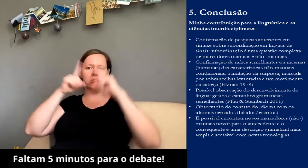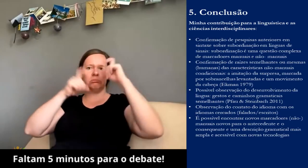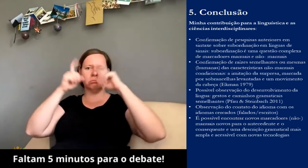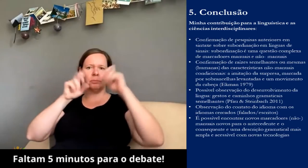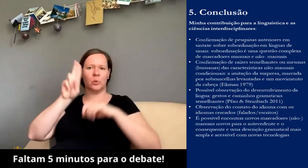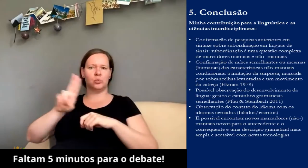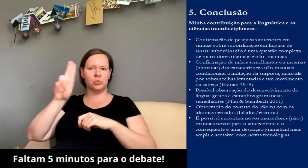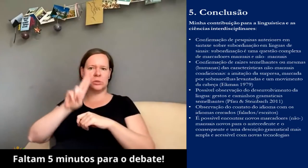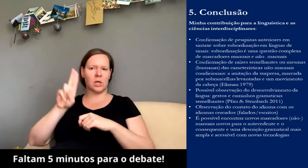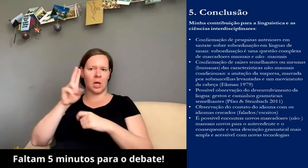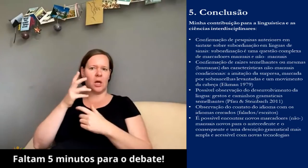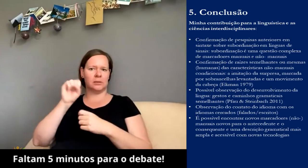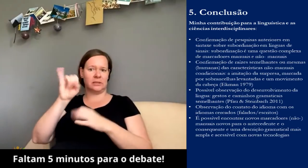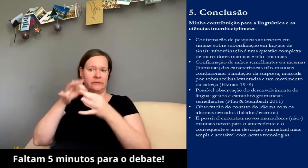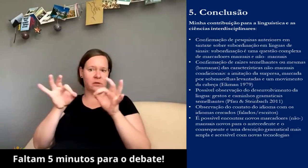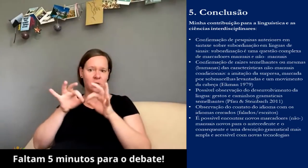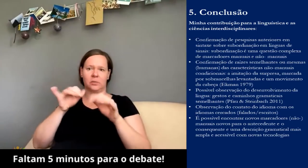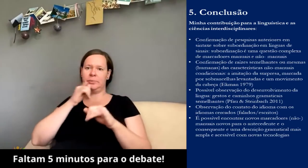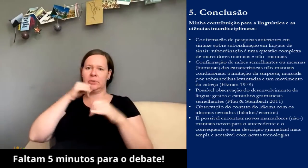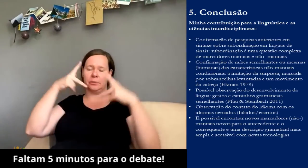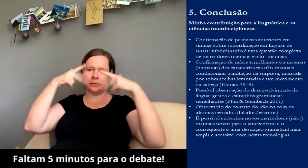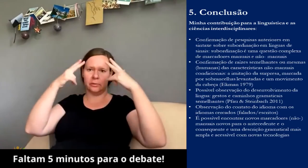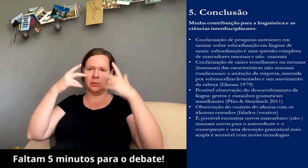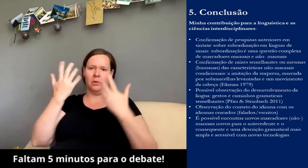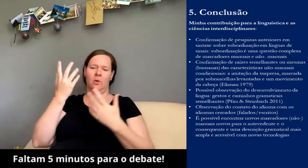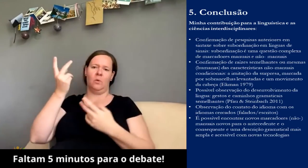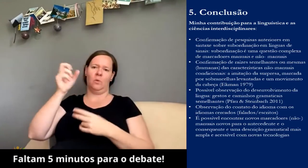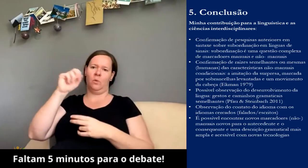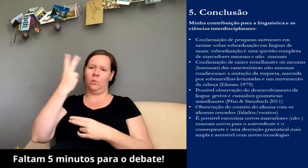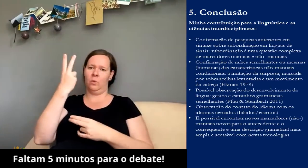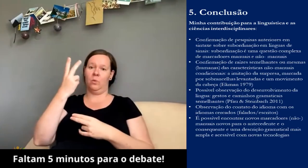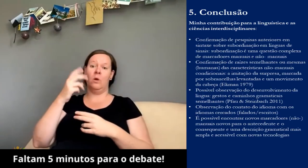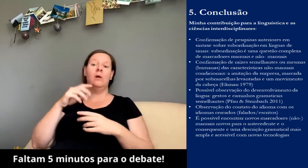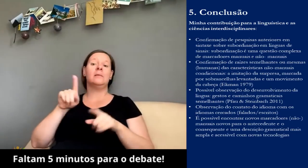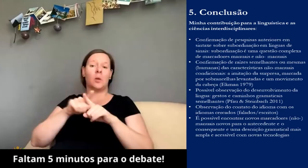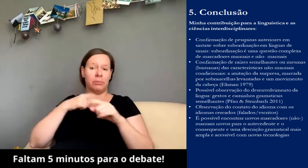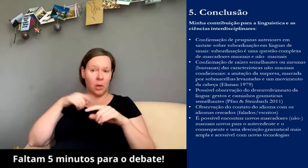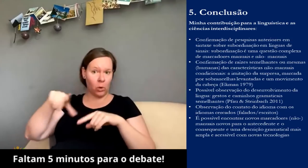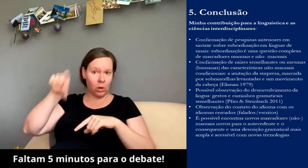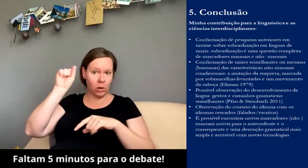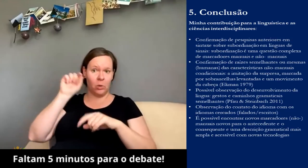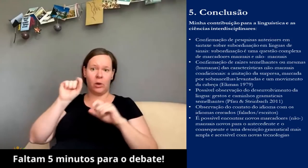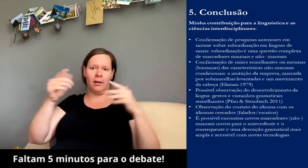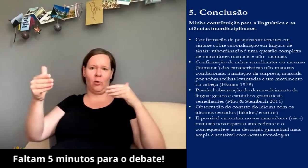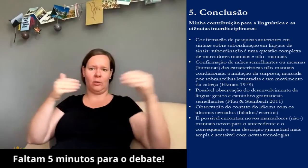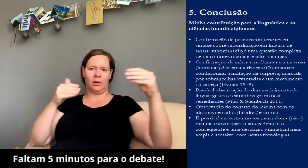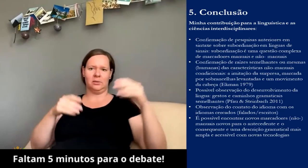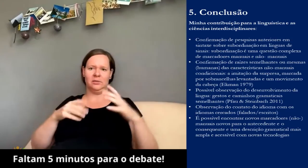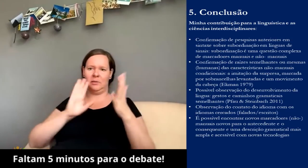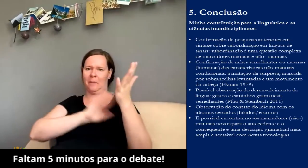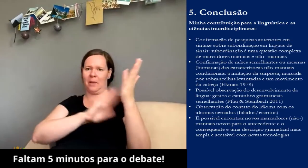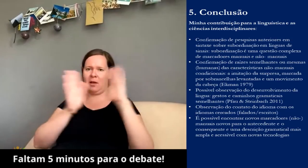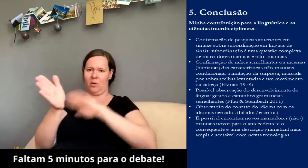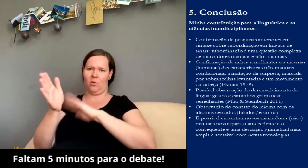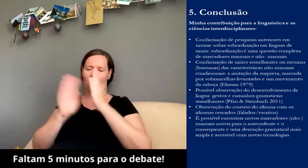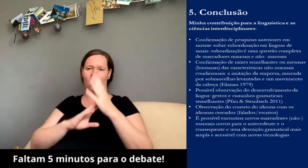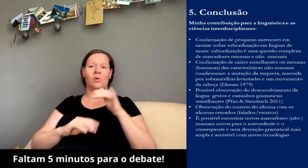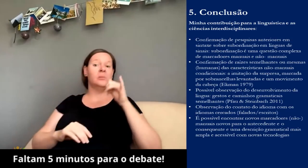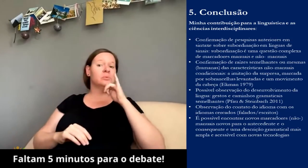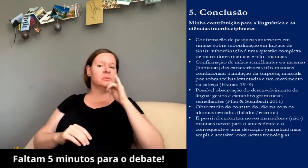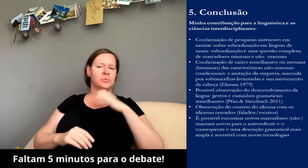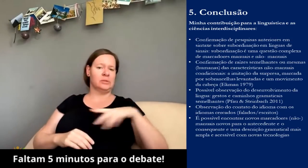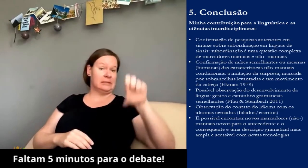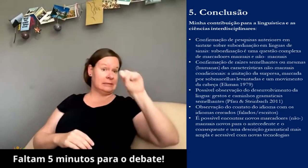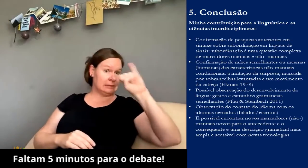nos exemplos das questões de oralização. Também tem outras marcas não manuais que são utilizadas, como nós vimos o piscar